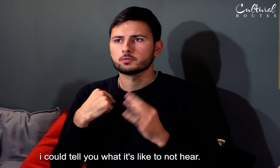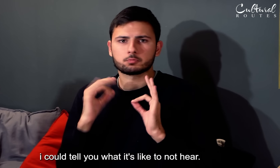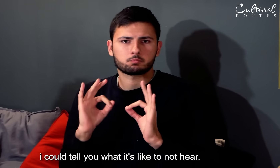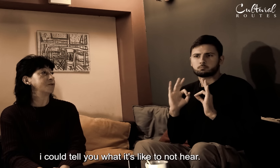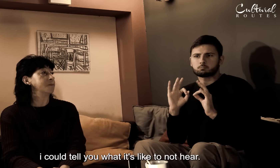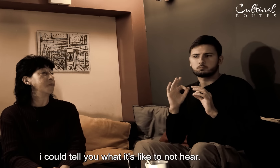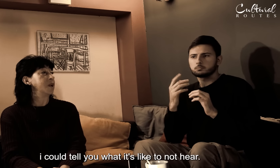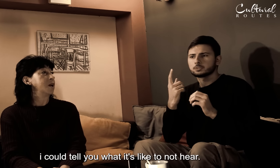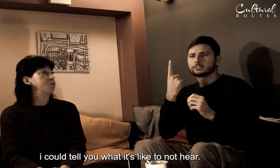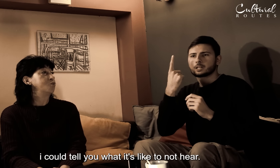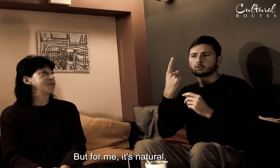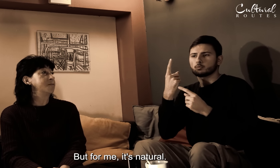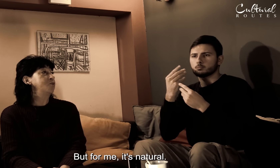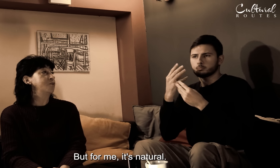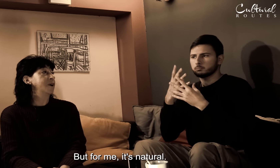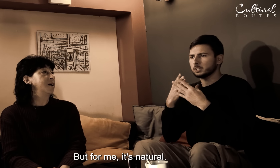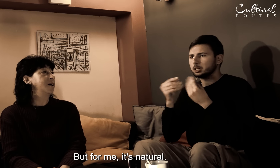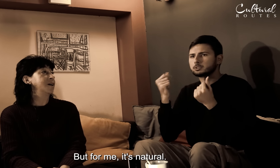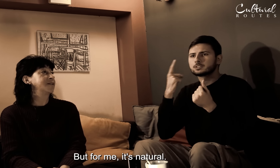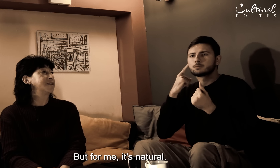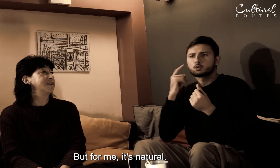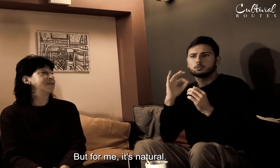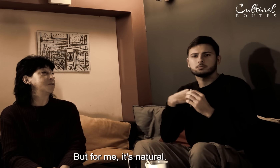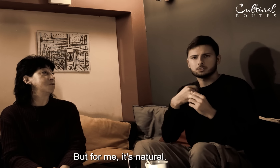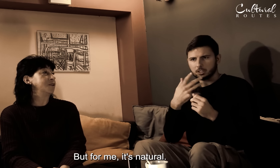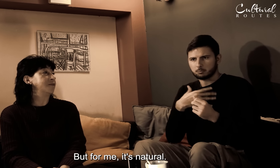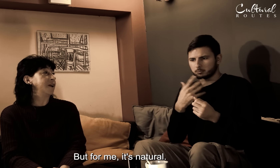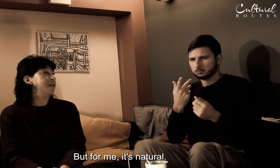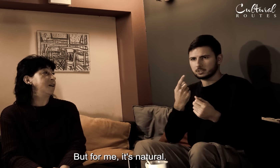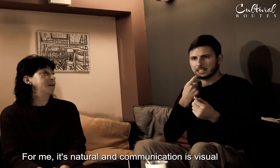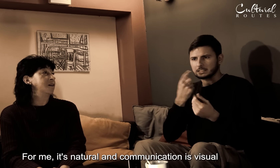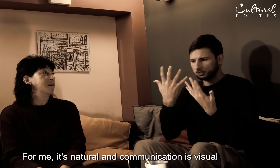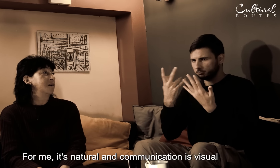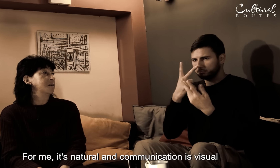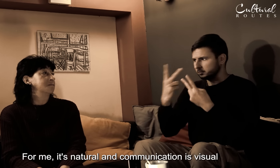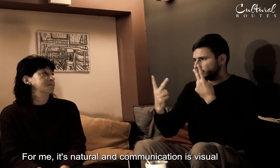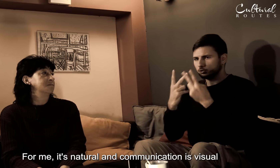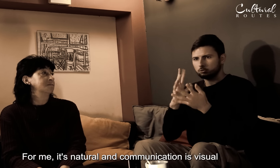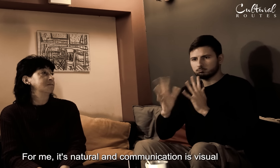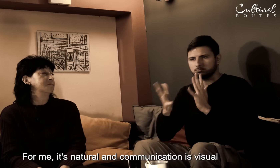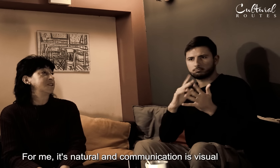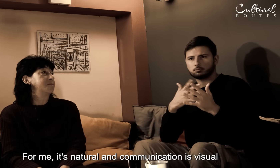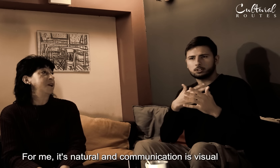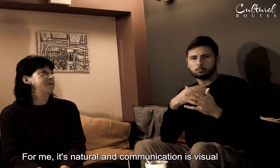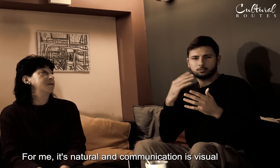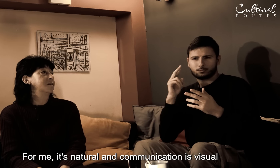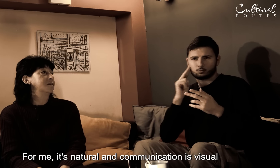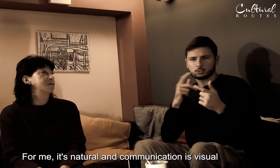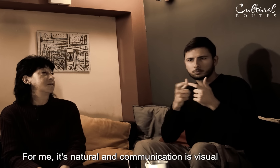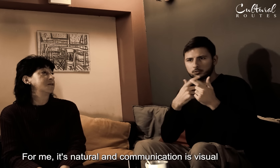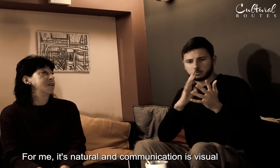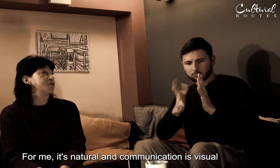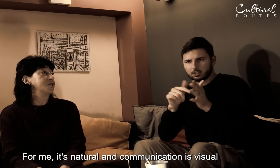не чувам. Но за мен това е естествено явление. За мен начинът